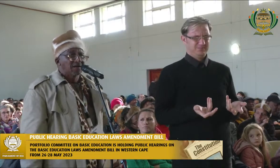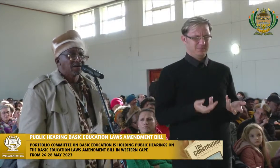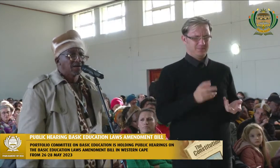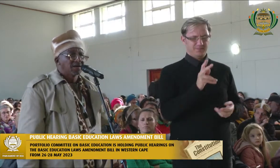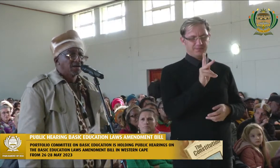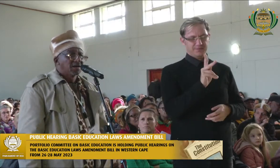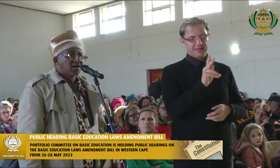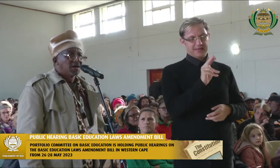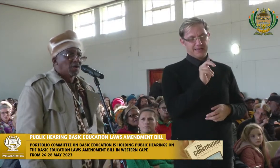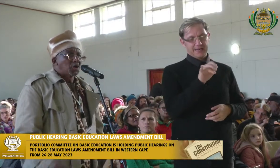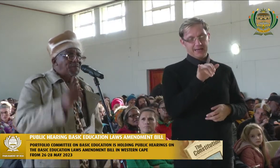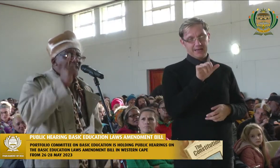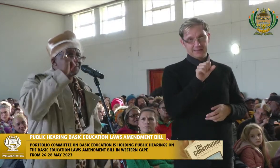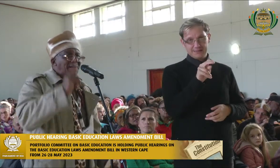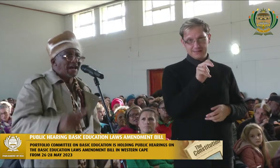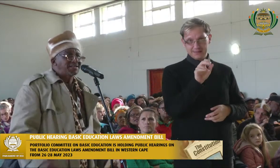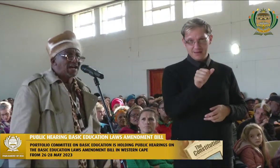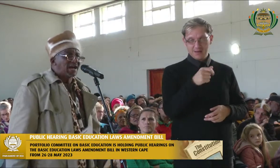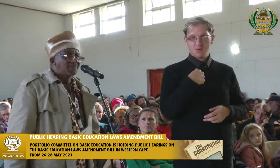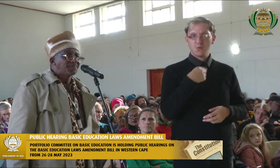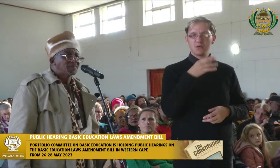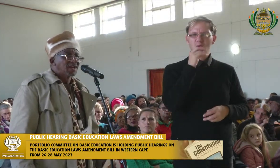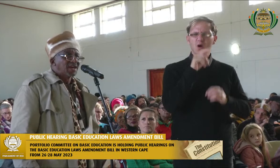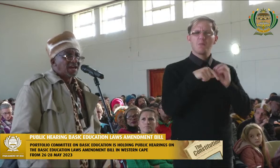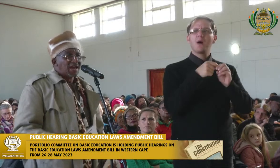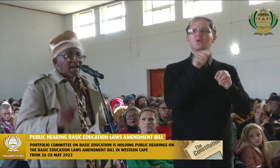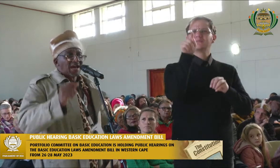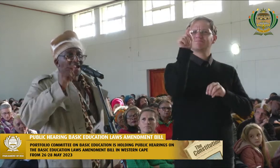Nysna. Ons praat van Nysna.